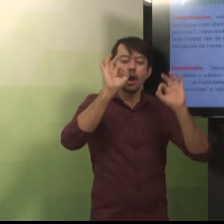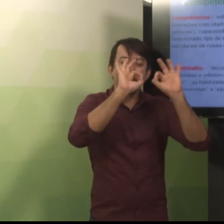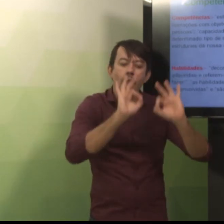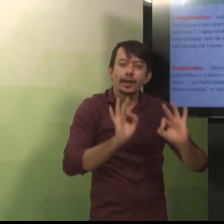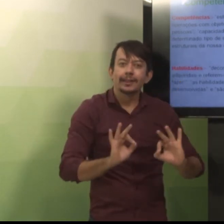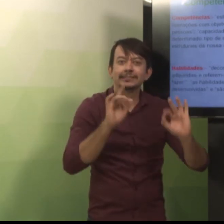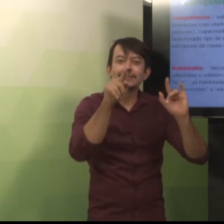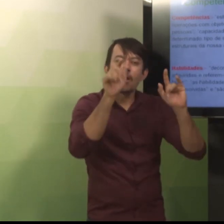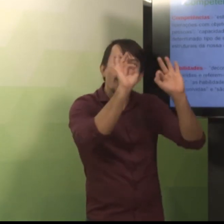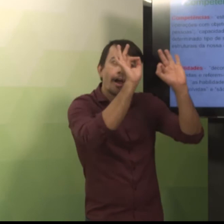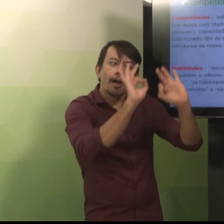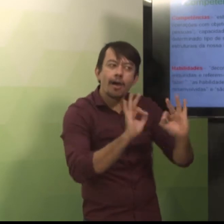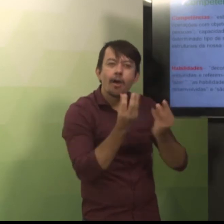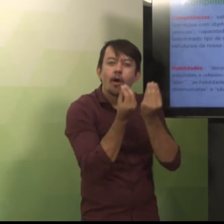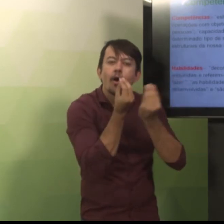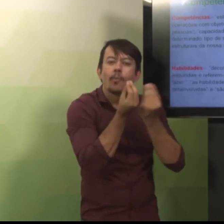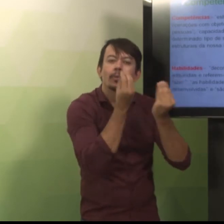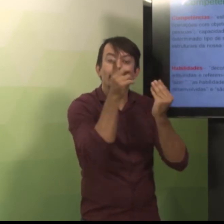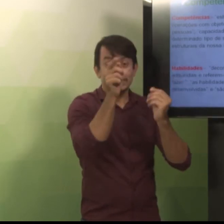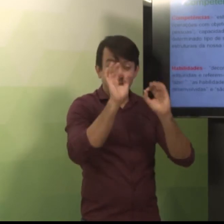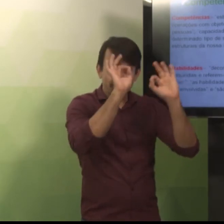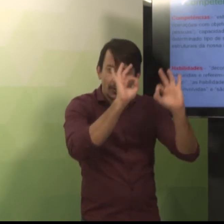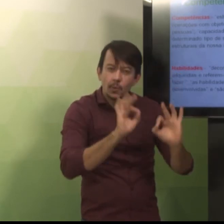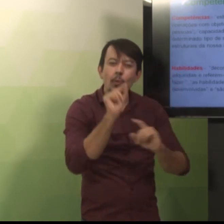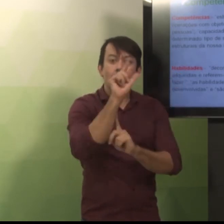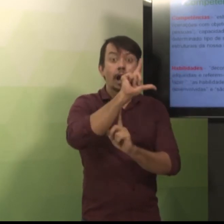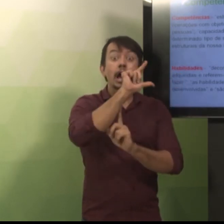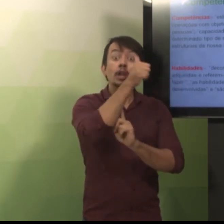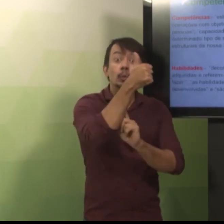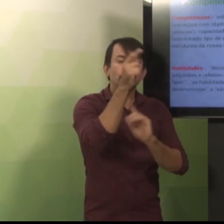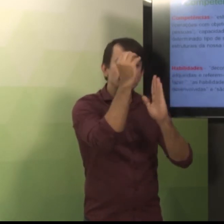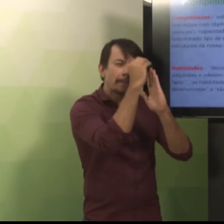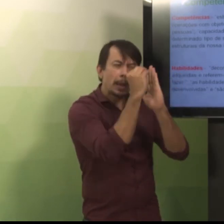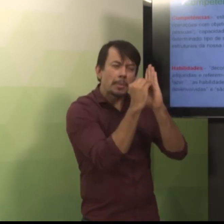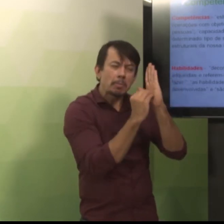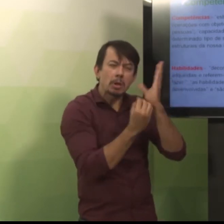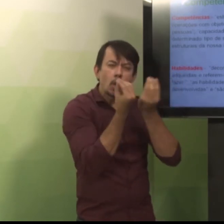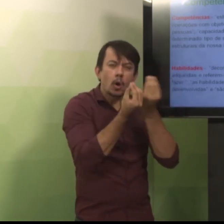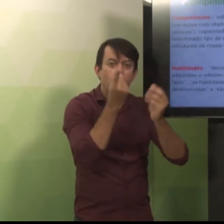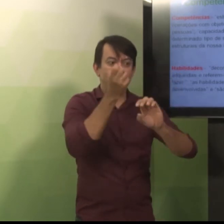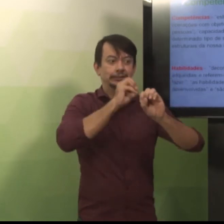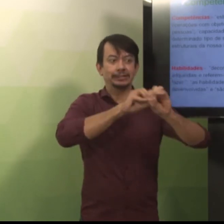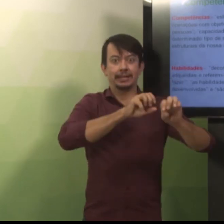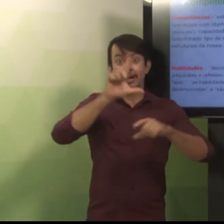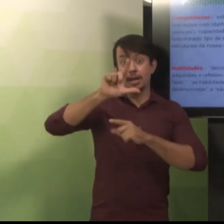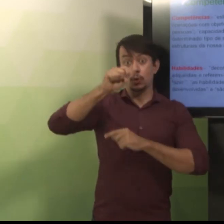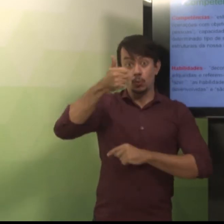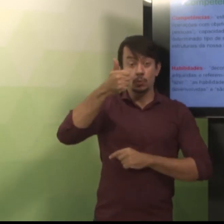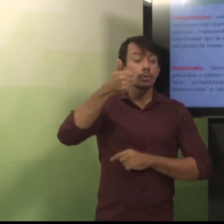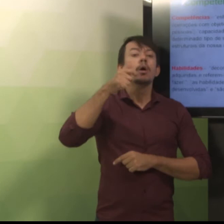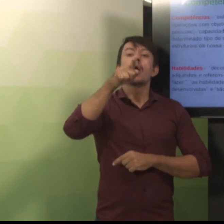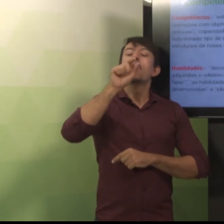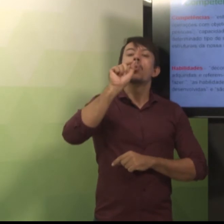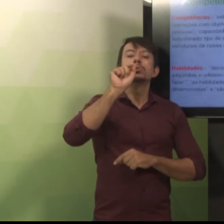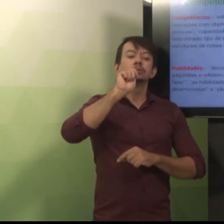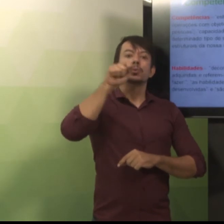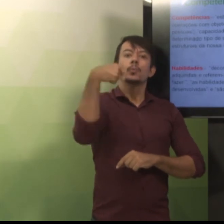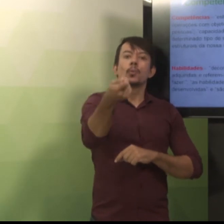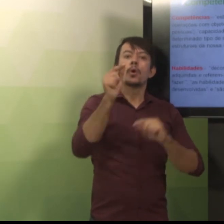Está vinculado à estrutura da nossa inteligência. Então, organizar o ensino da